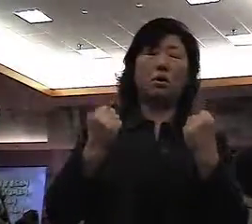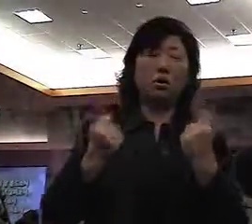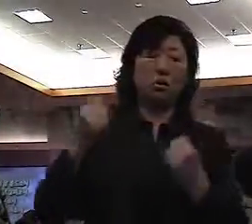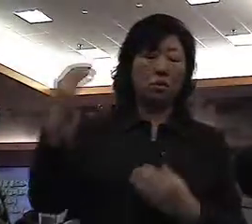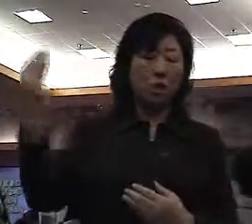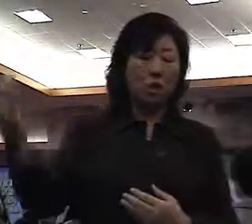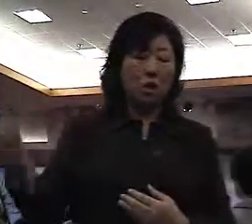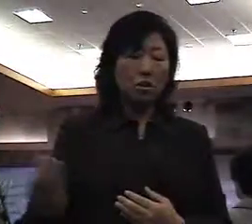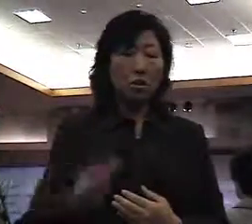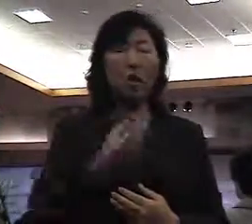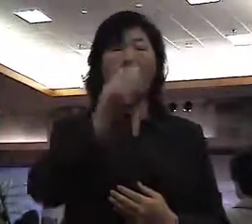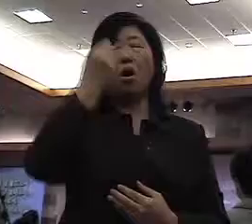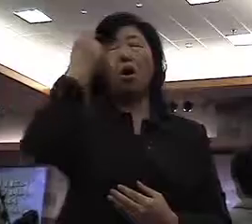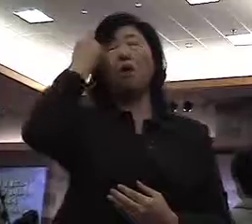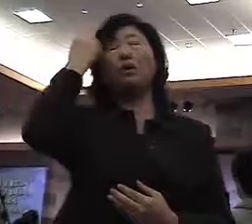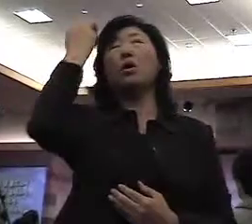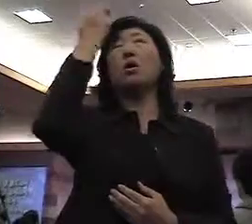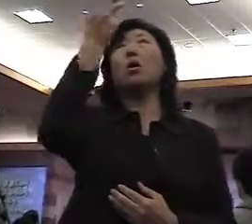살아계신